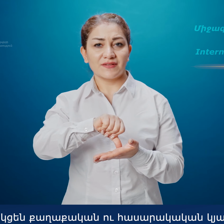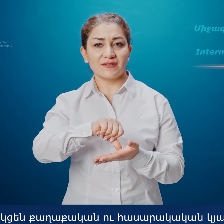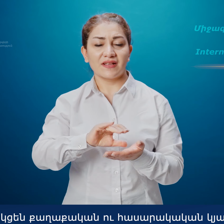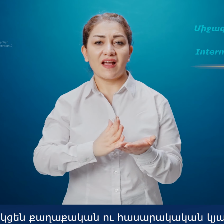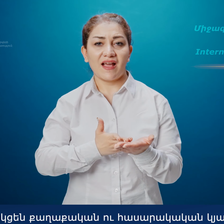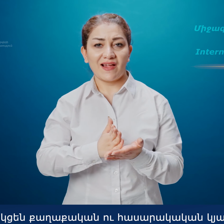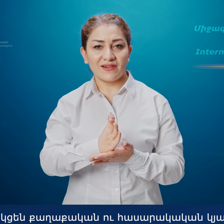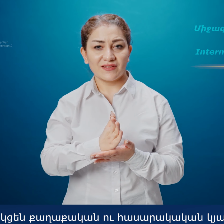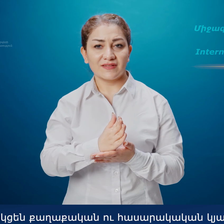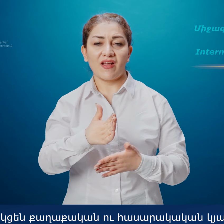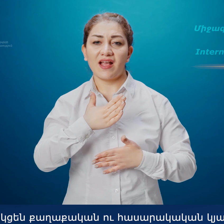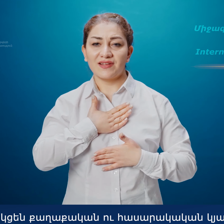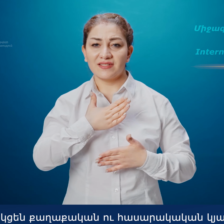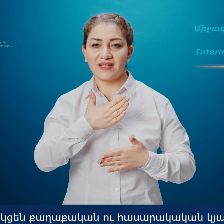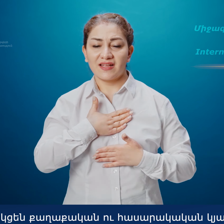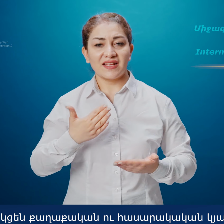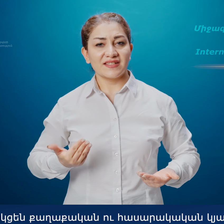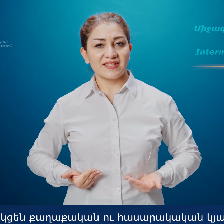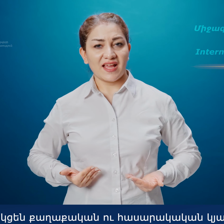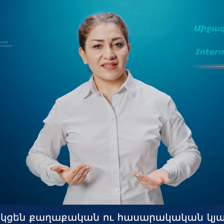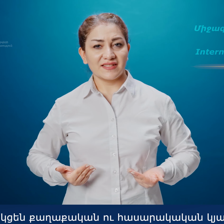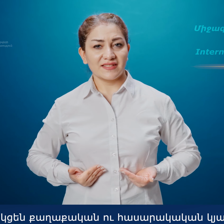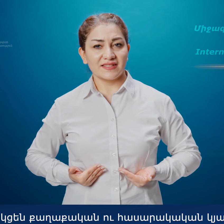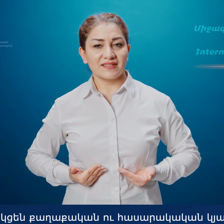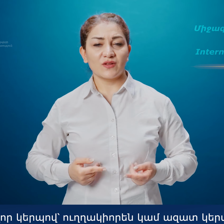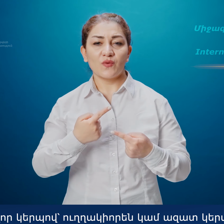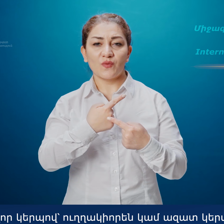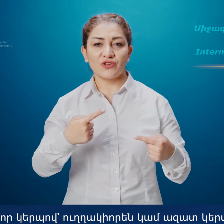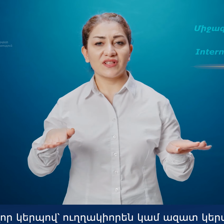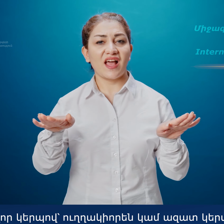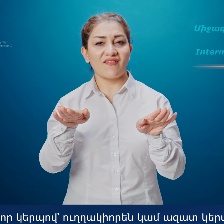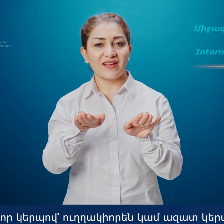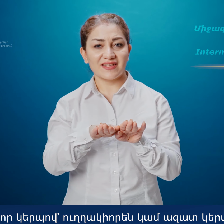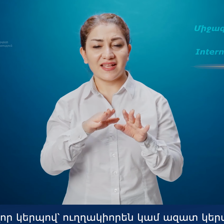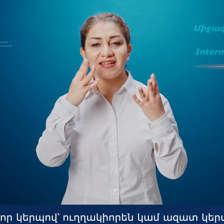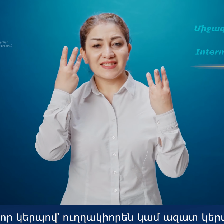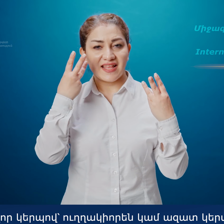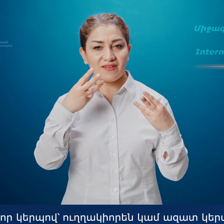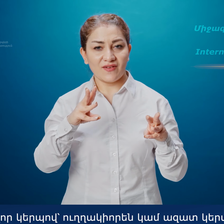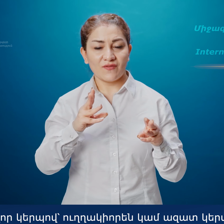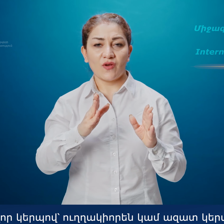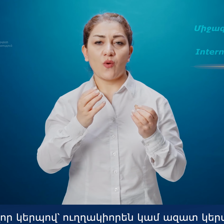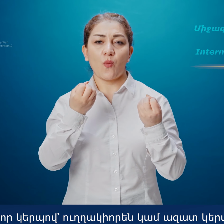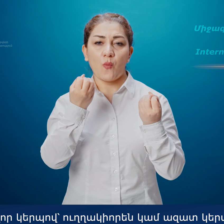հետ հավասարազոր կերպով, ուղղակիորեն կամ ազատ կերպով ընտրված ներկայացուցիչների միջոցով,